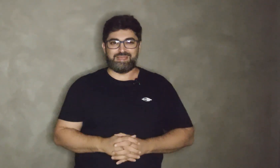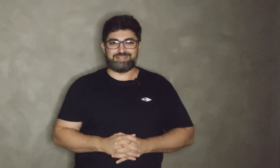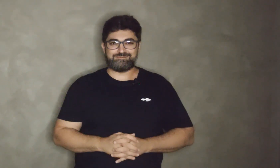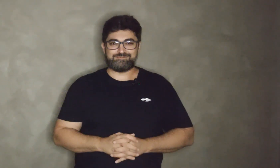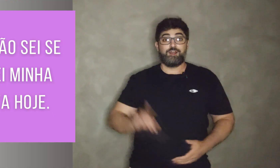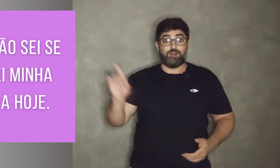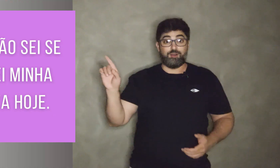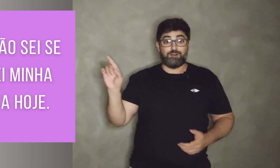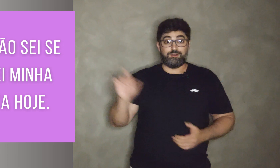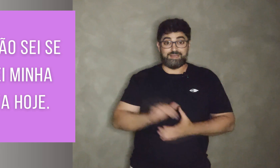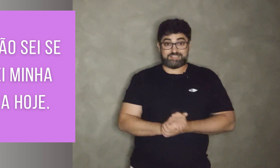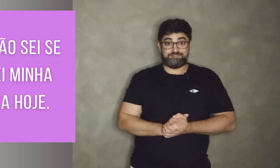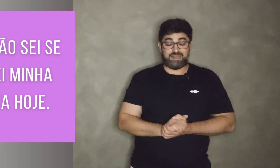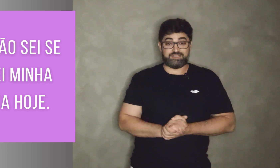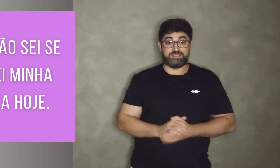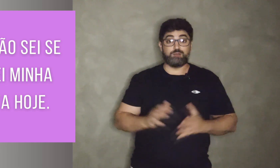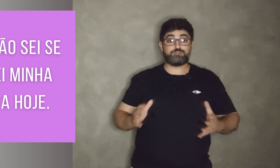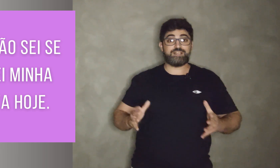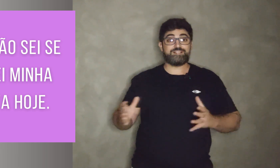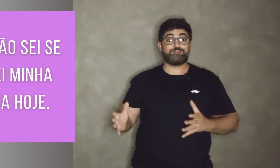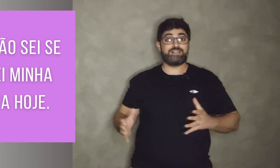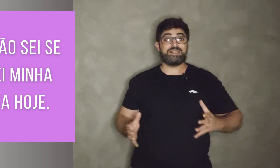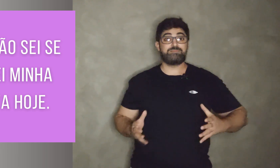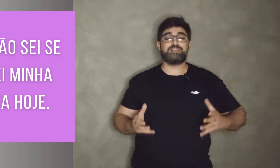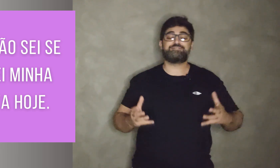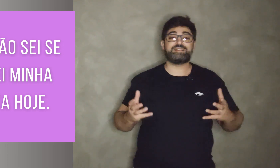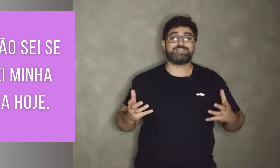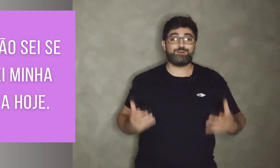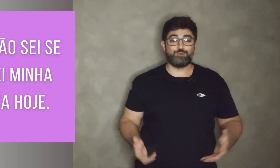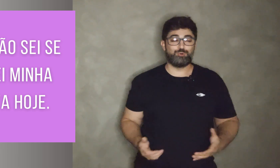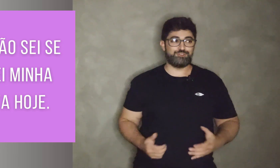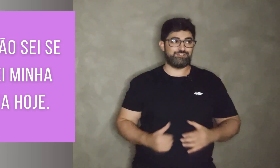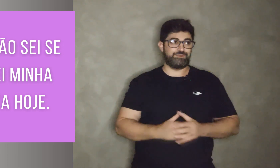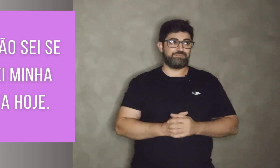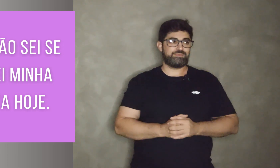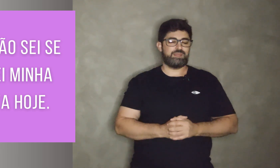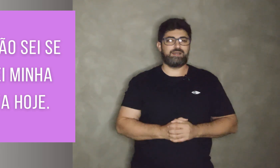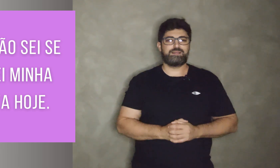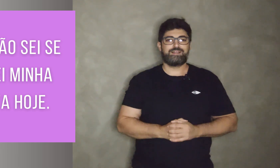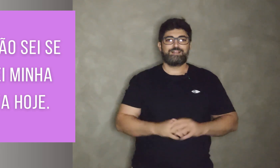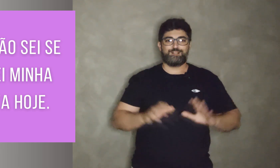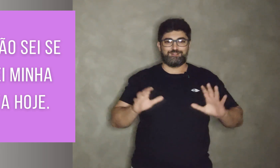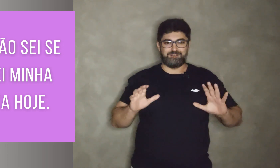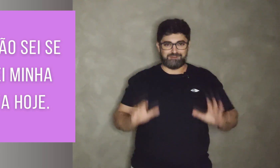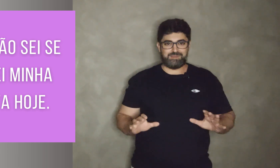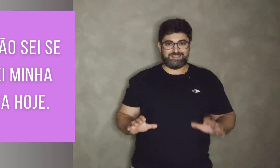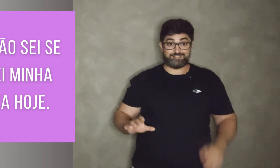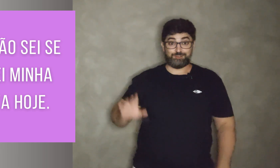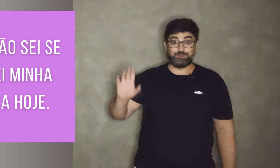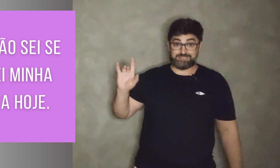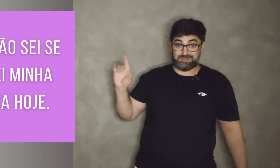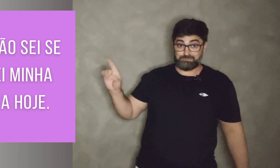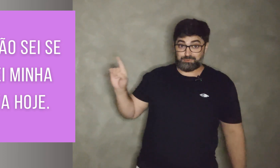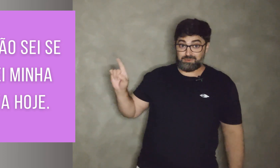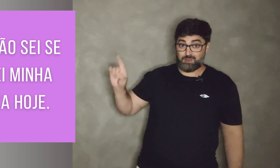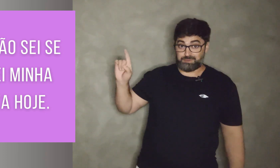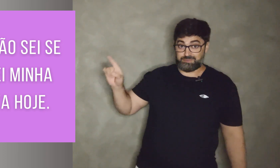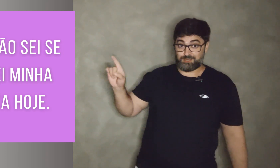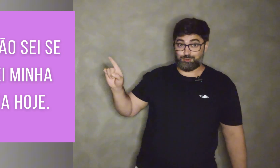também. Olha essa frase. Não sei se eu terei a minha festa hoje, tá? Novamente, o tempo é a primeira